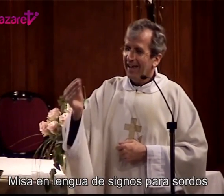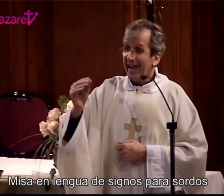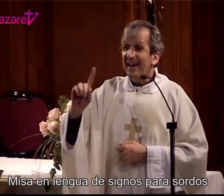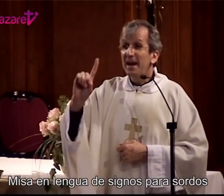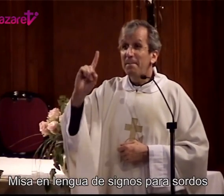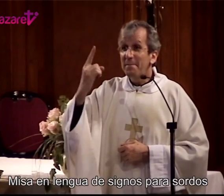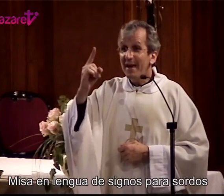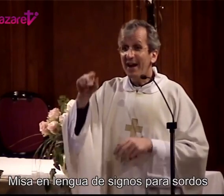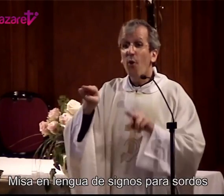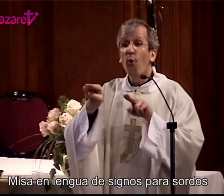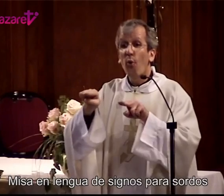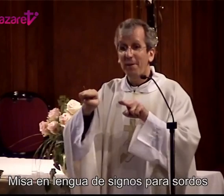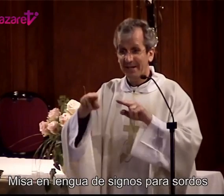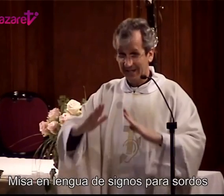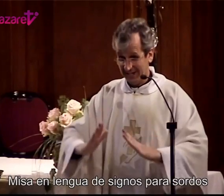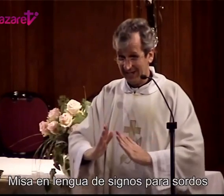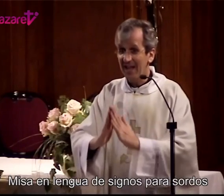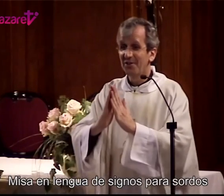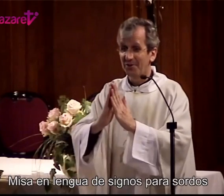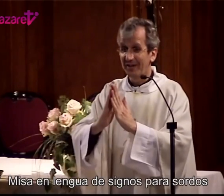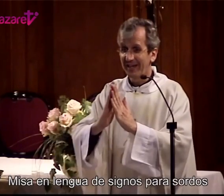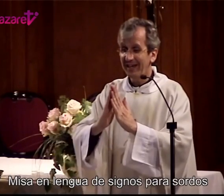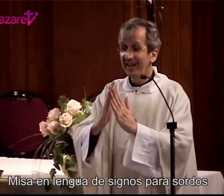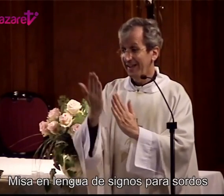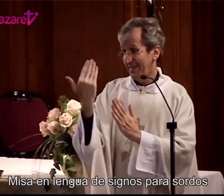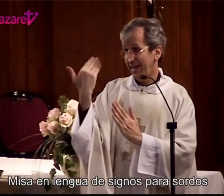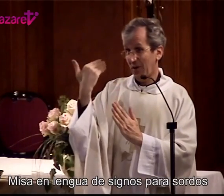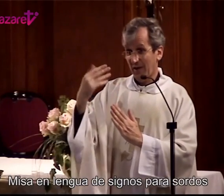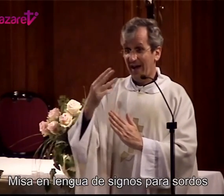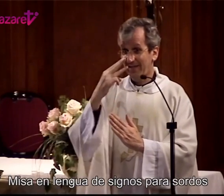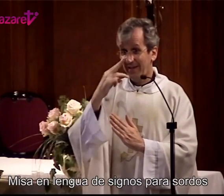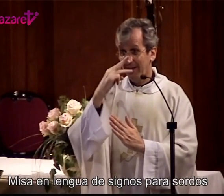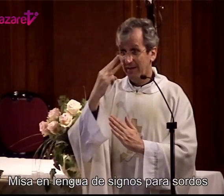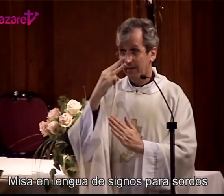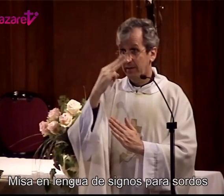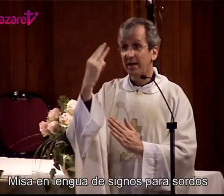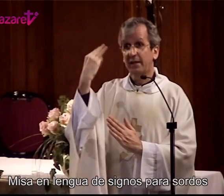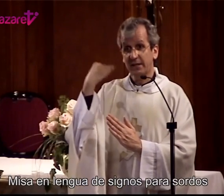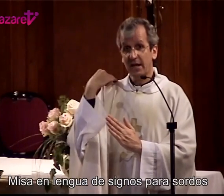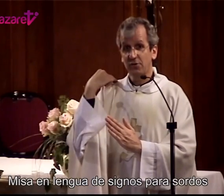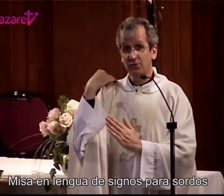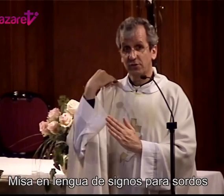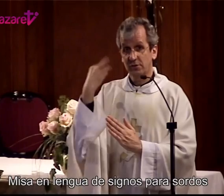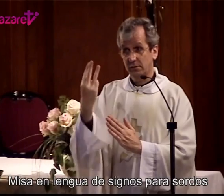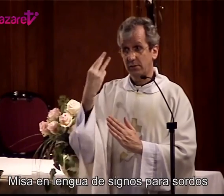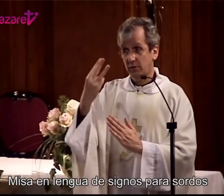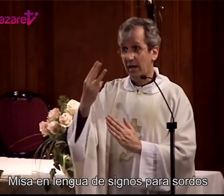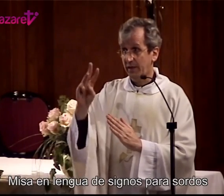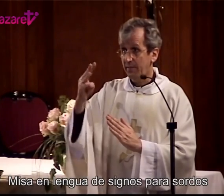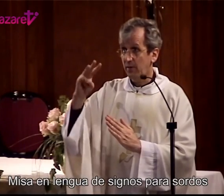en el primer Jueves Santo, de hace ya 3 años, ¿sí? Ya he celebrado la